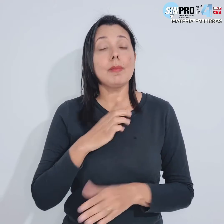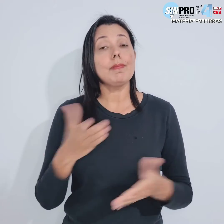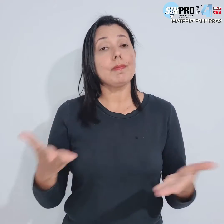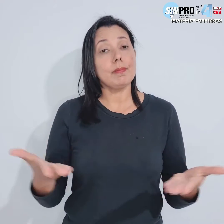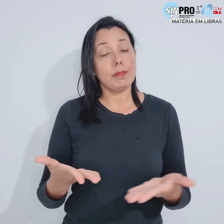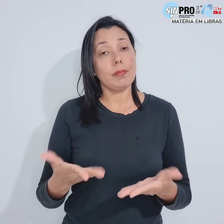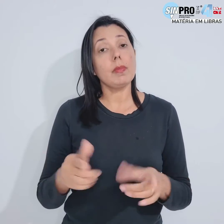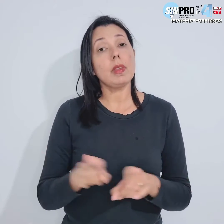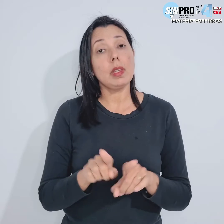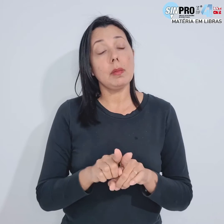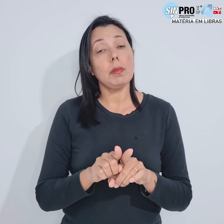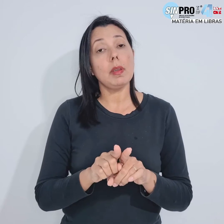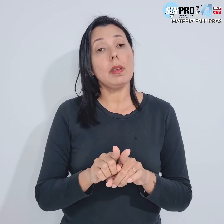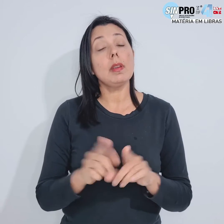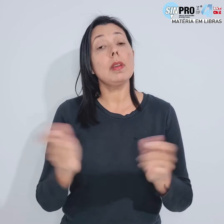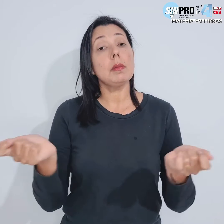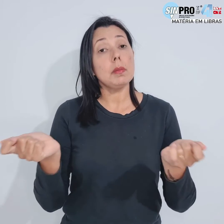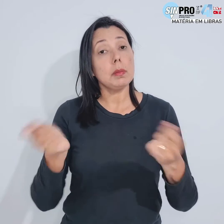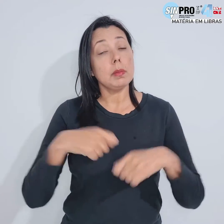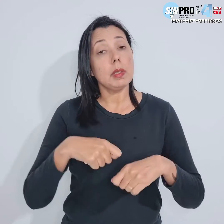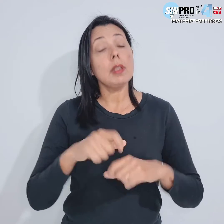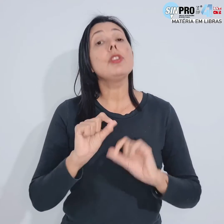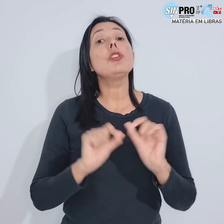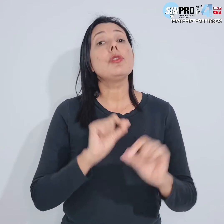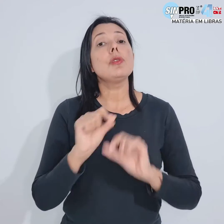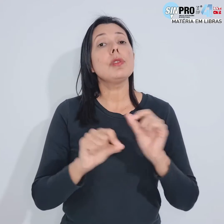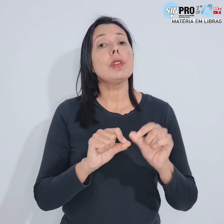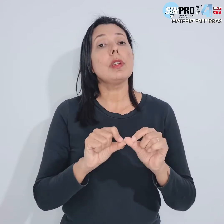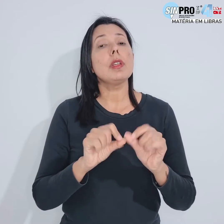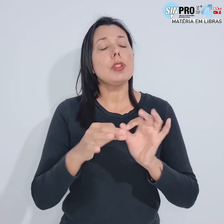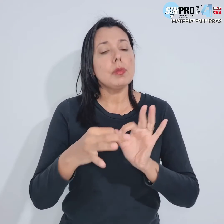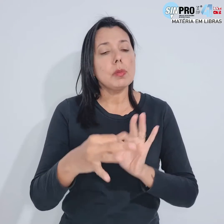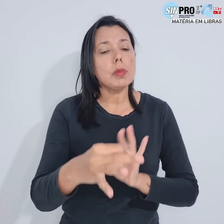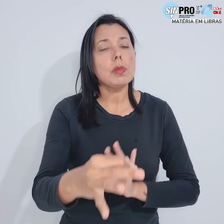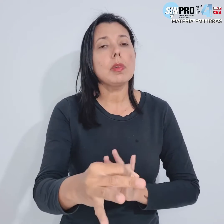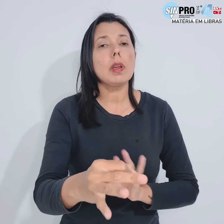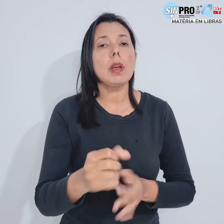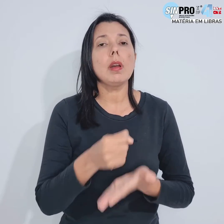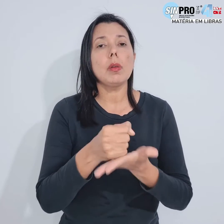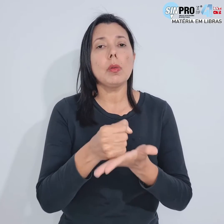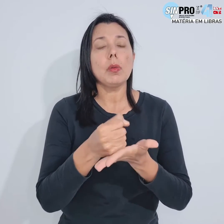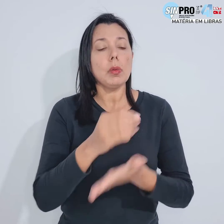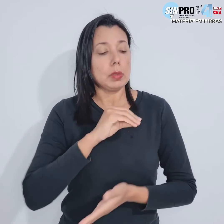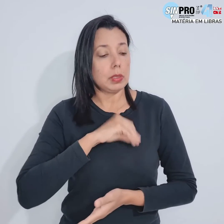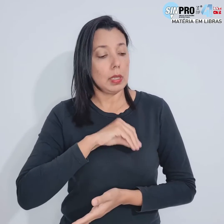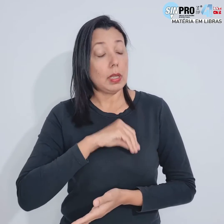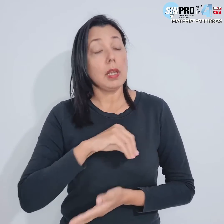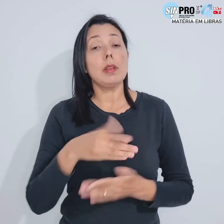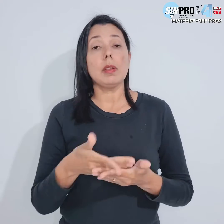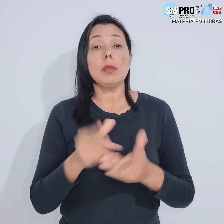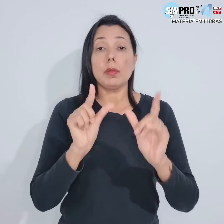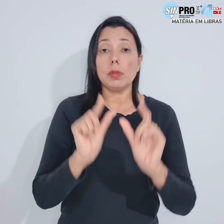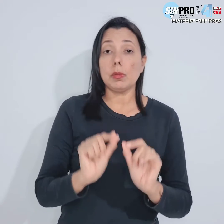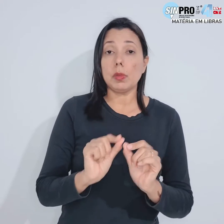passando e para a possibilidade de prolongar o auxílio. Diminuir os recursos